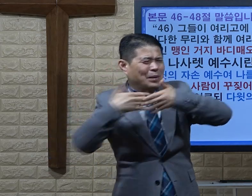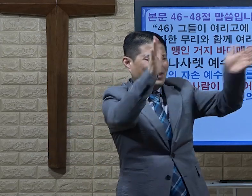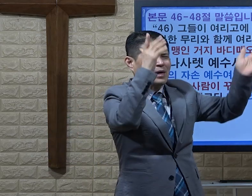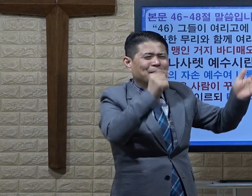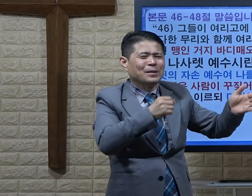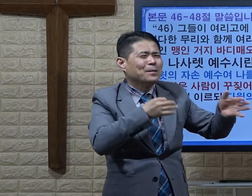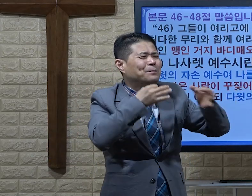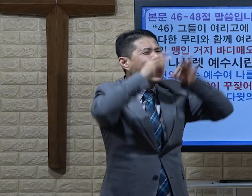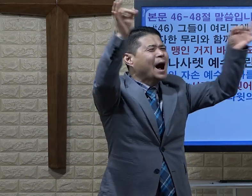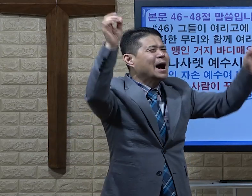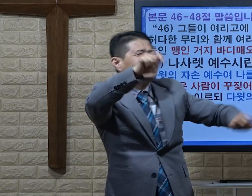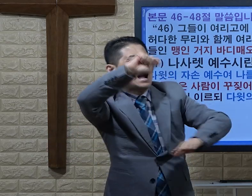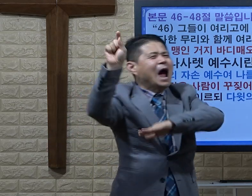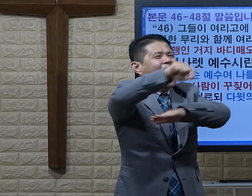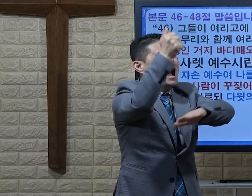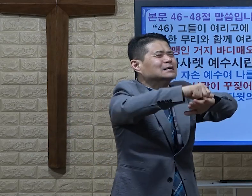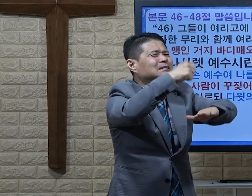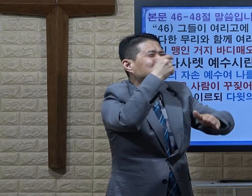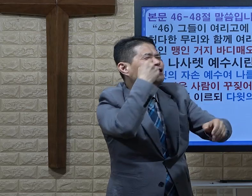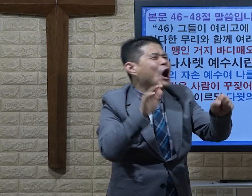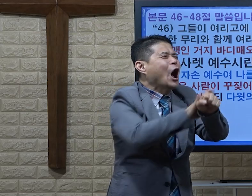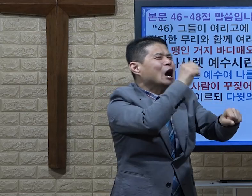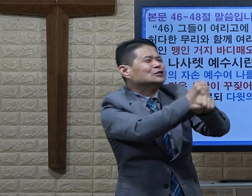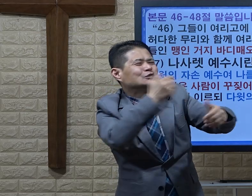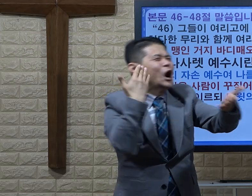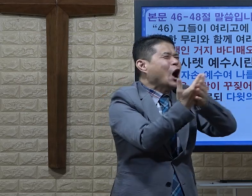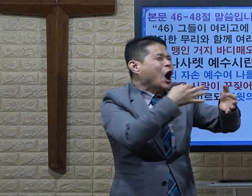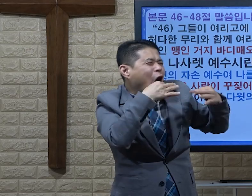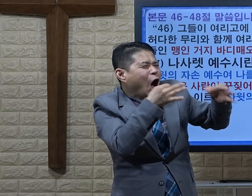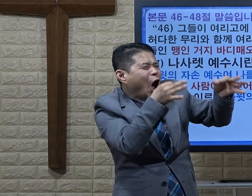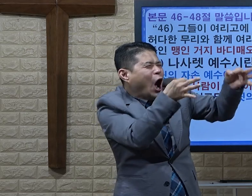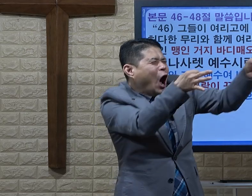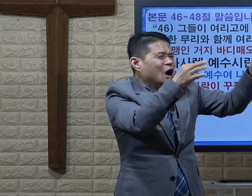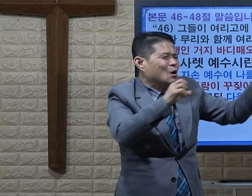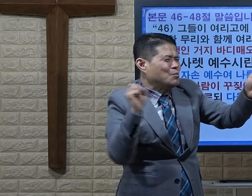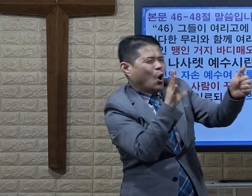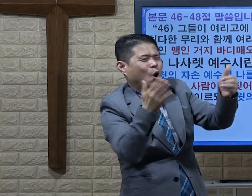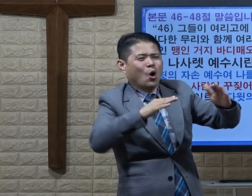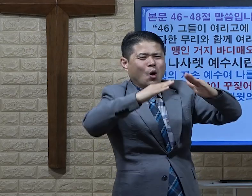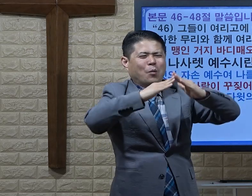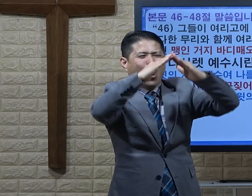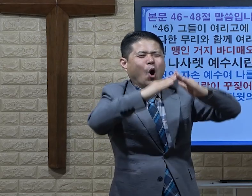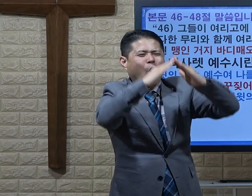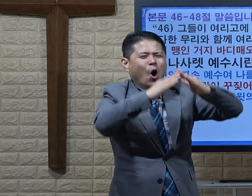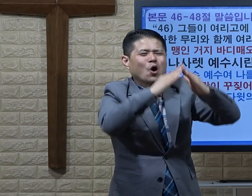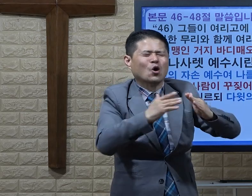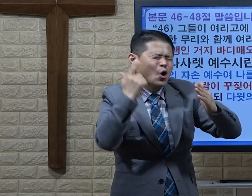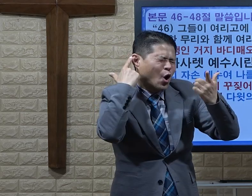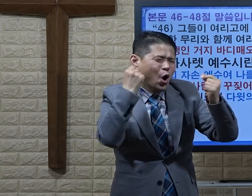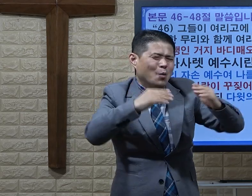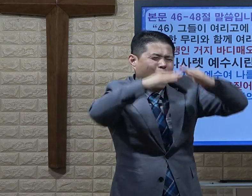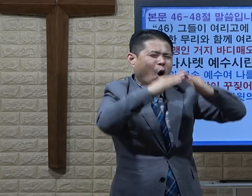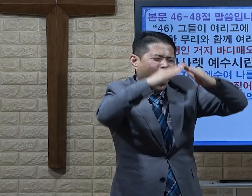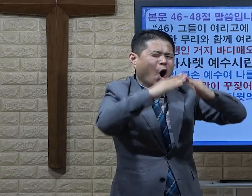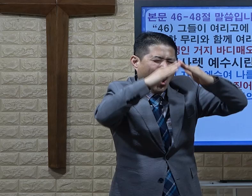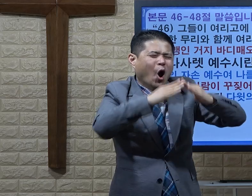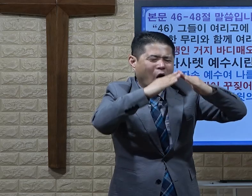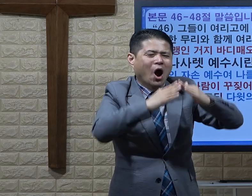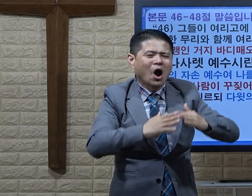향해서 질타를 하고 그랬지만 나사렛 예수여 다윗의 자손이여 라고 하면서 집이 떠나갈